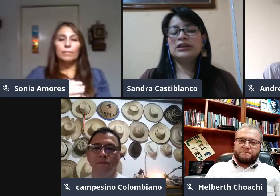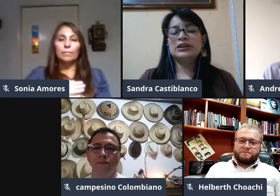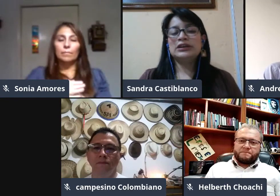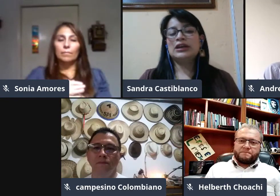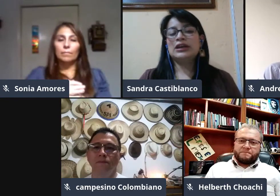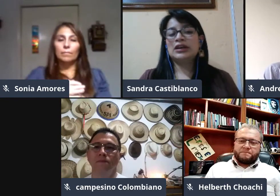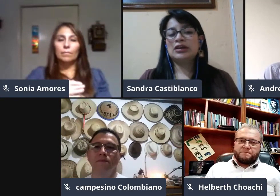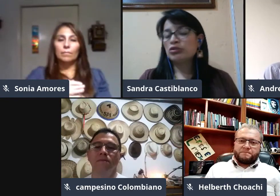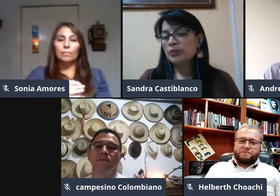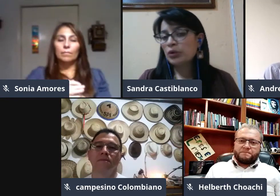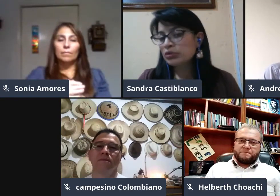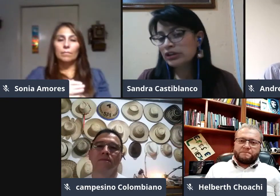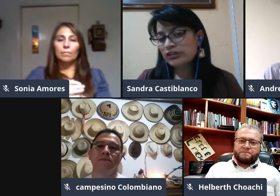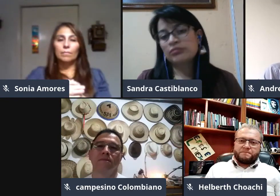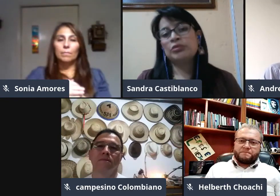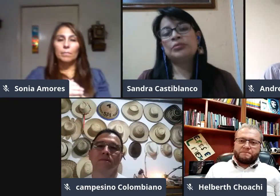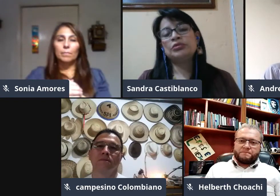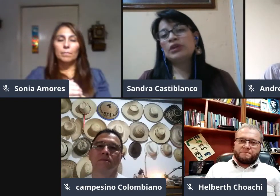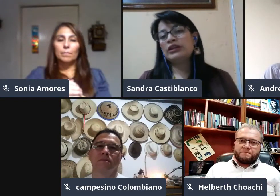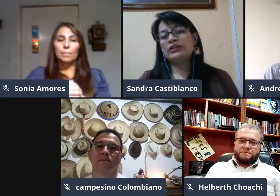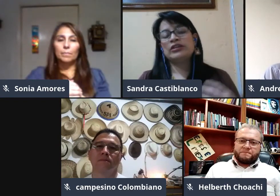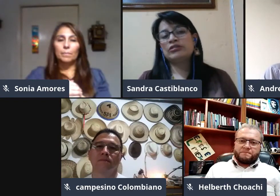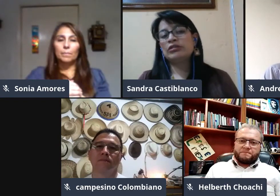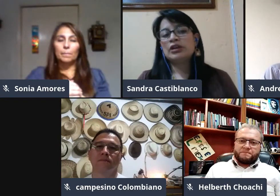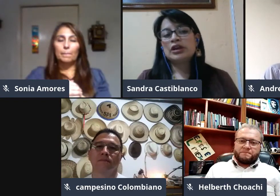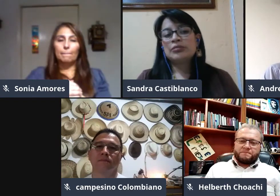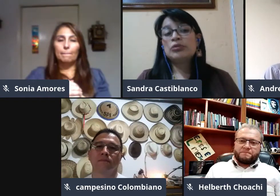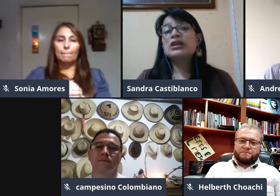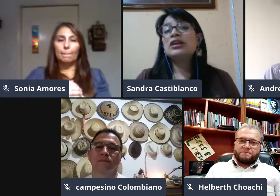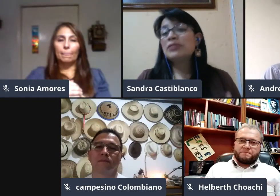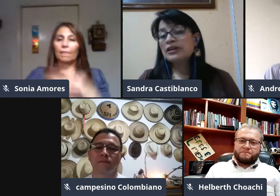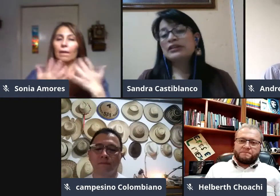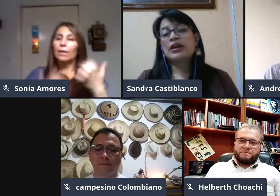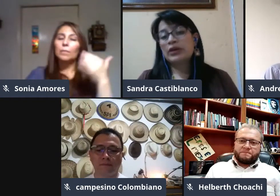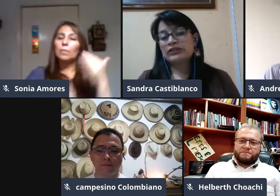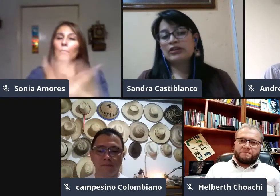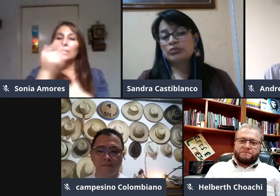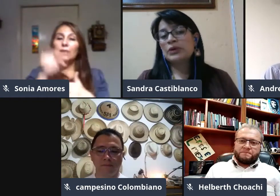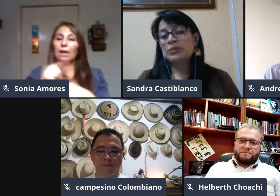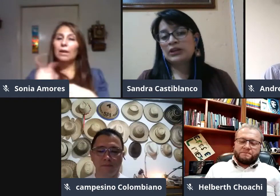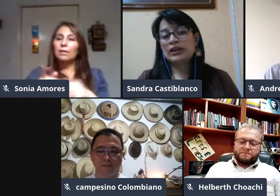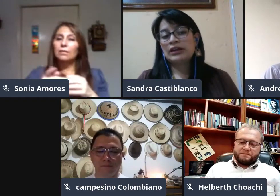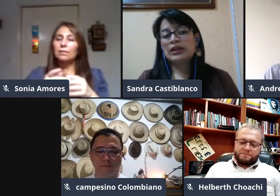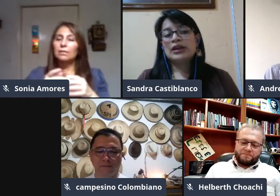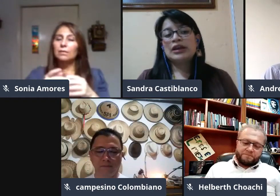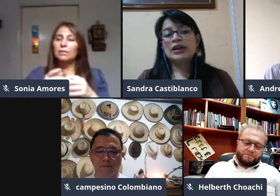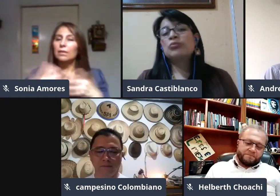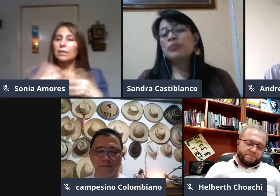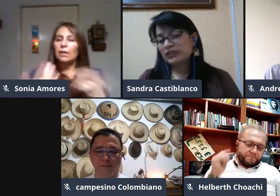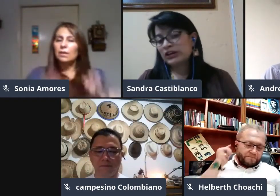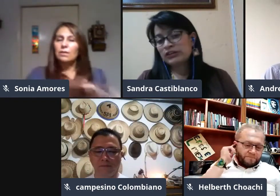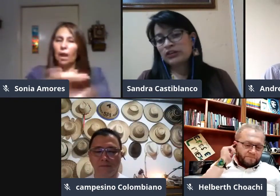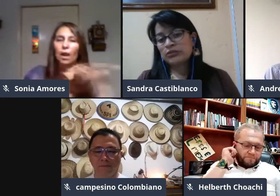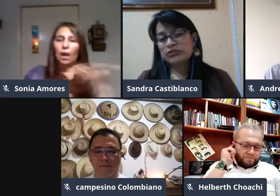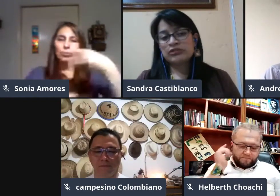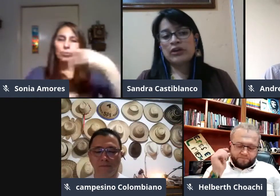queríamos abrir justamente este espacio con dos preguntas que son muy puntuales y que son muy dinámicas